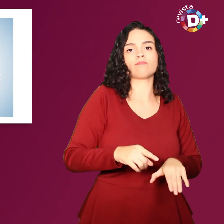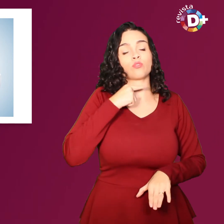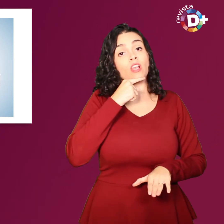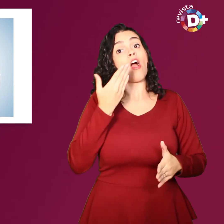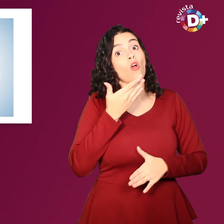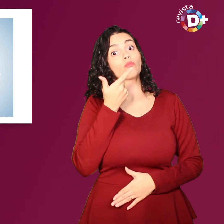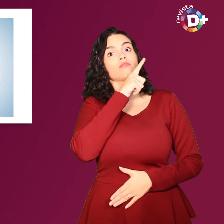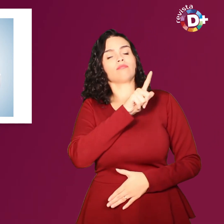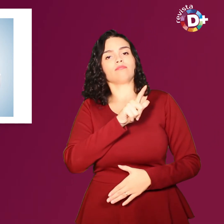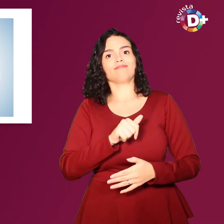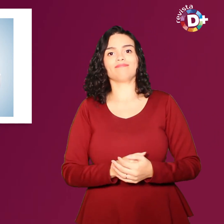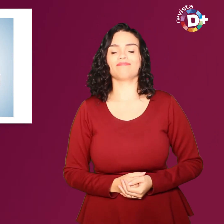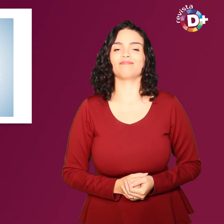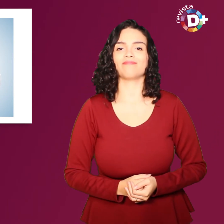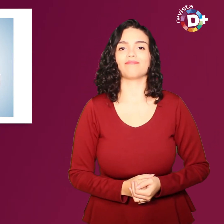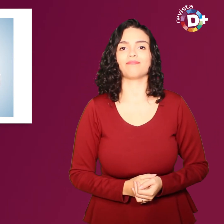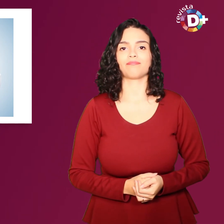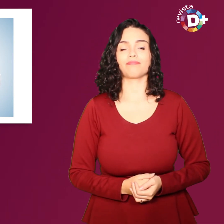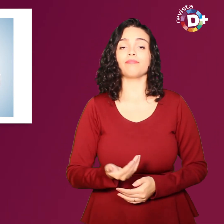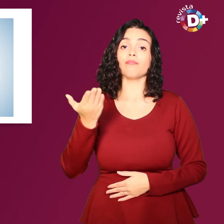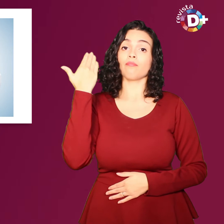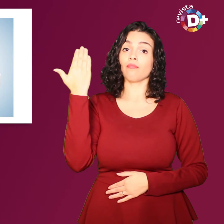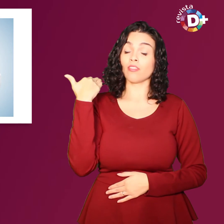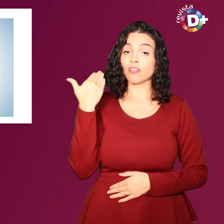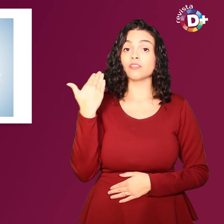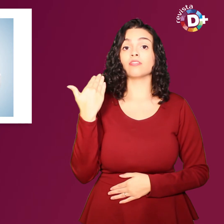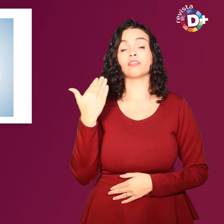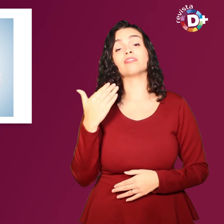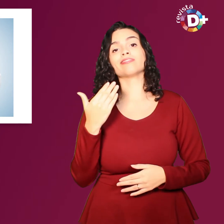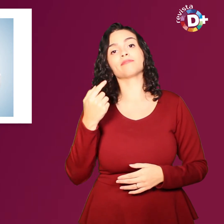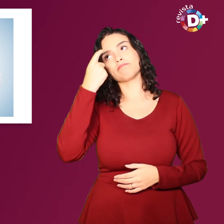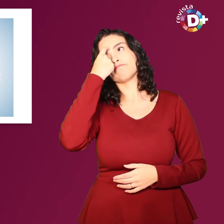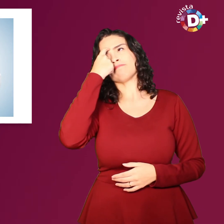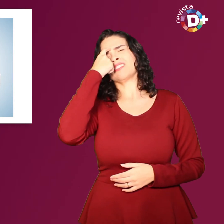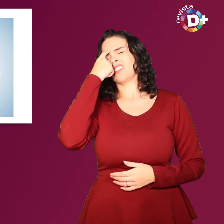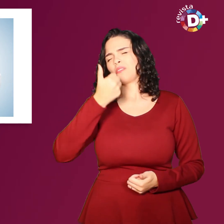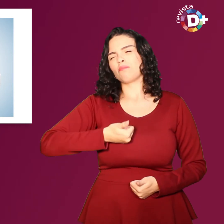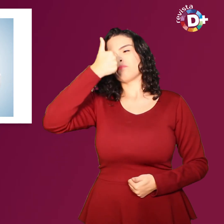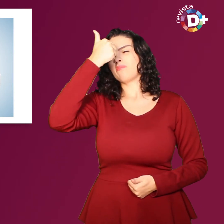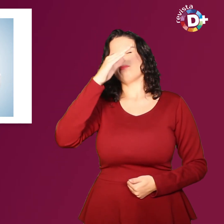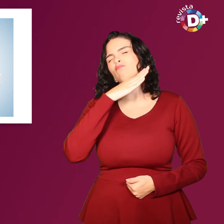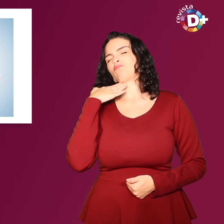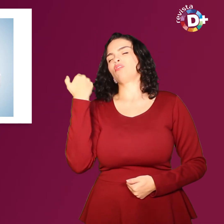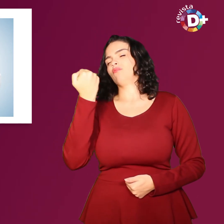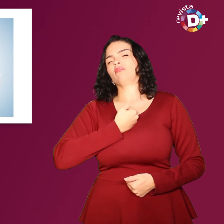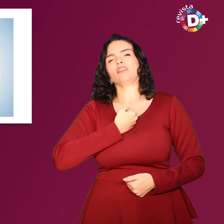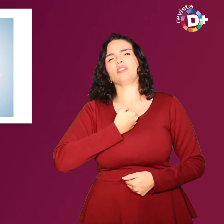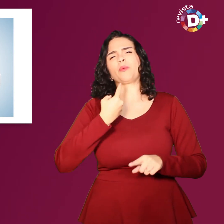um alimento, e agora já faço isso, comemora. Antes, porém, confessa que chegou a pensar em morrer.